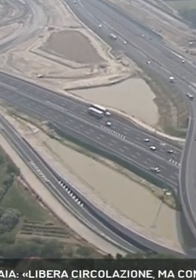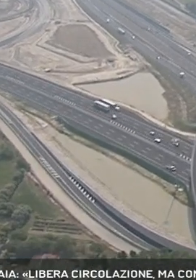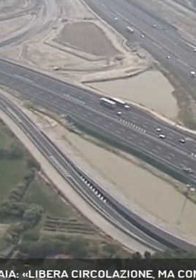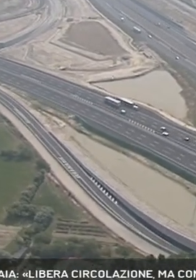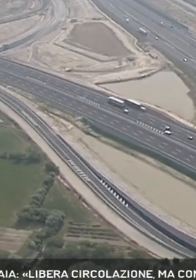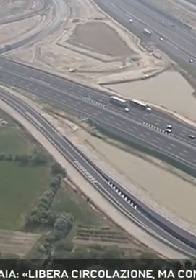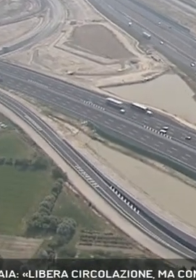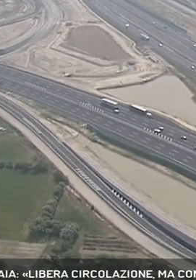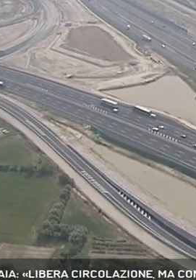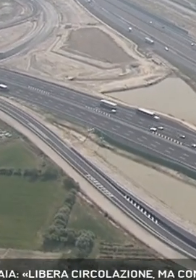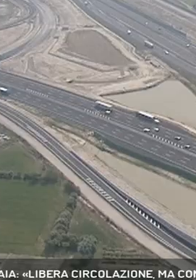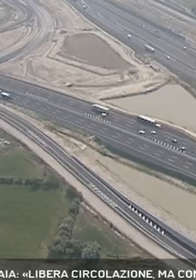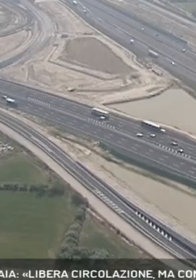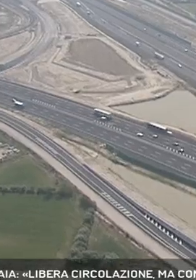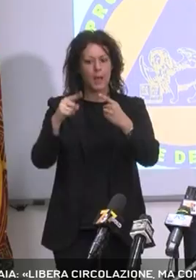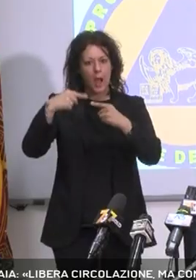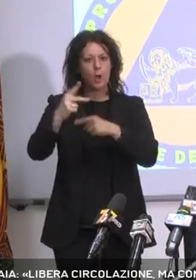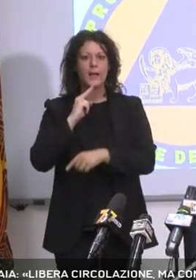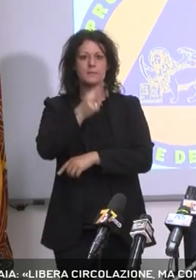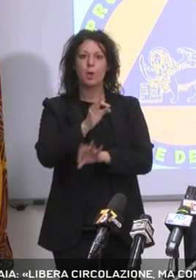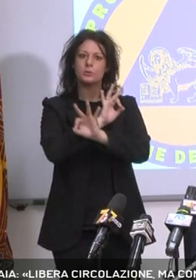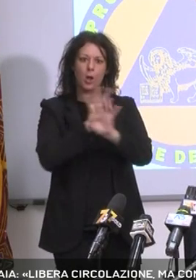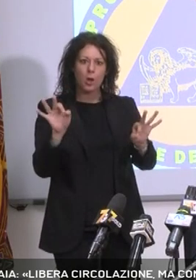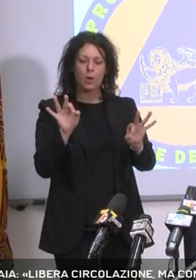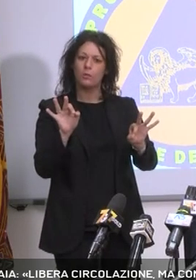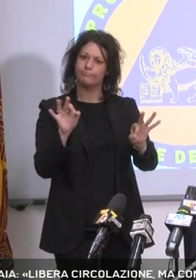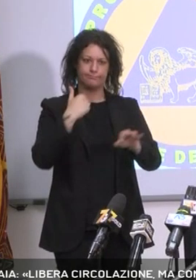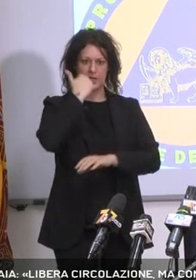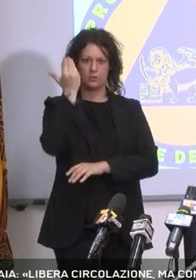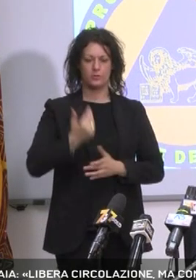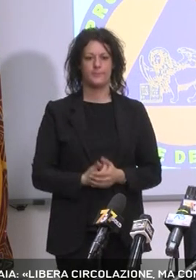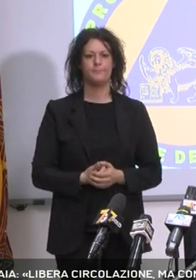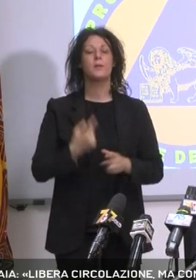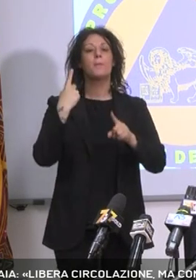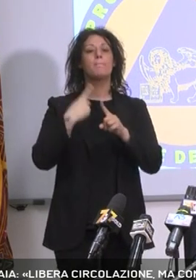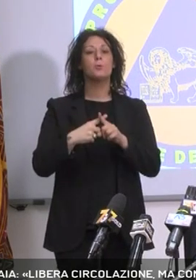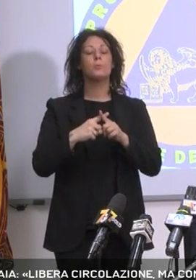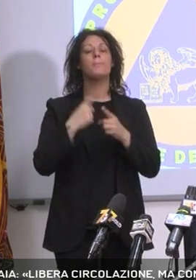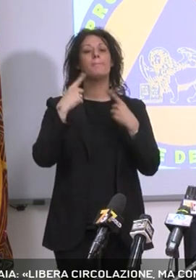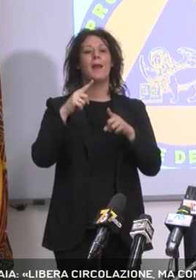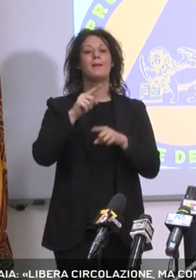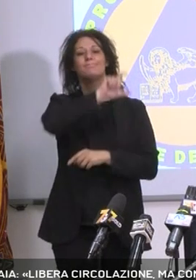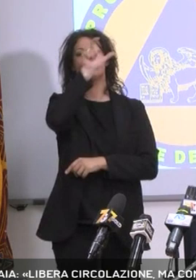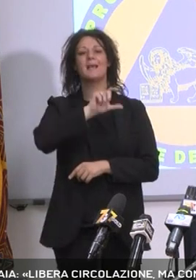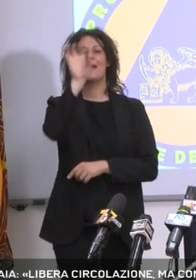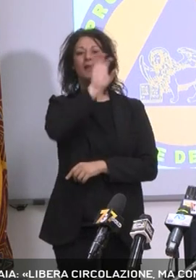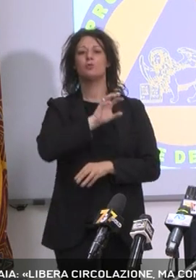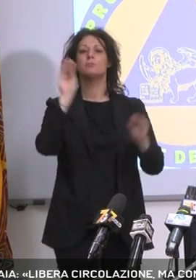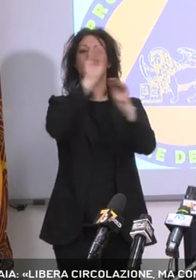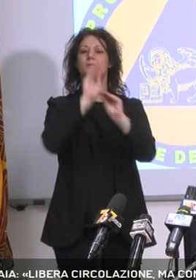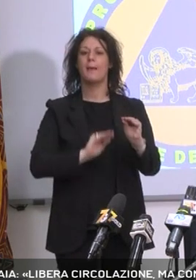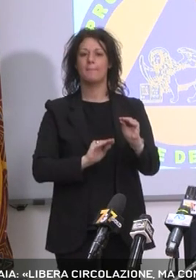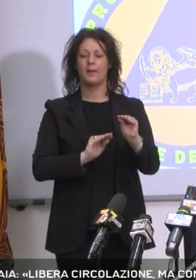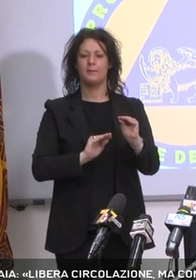presidente della regione Luca Zaia è molto chiaro. Per quanto riguarda gli spostamenti, vi confermo la mia posizione di